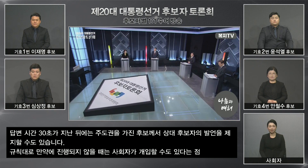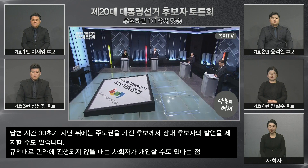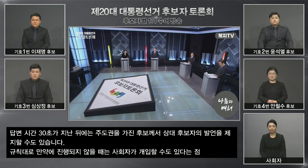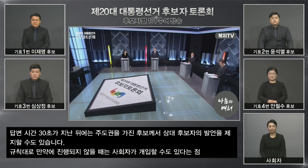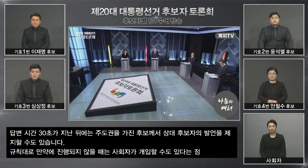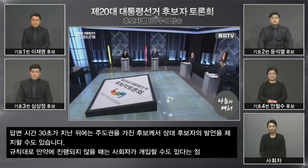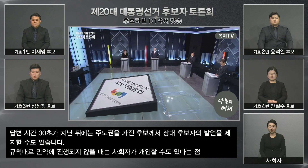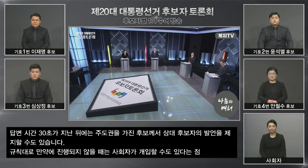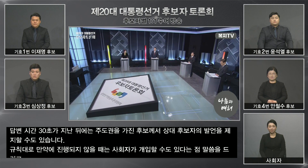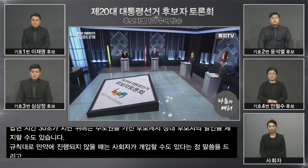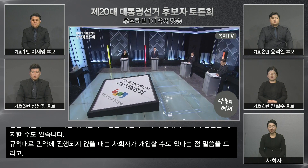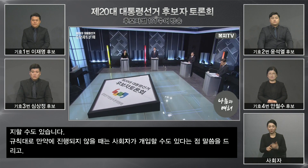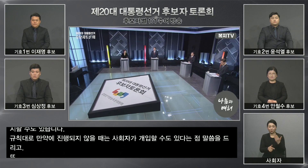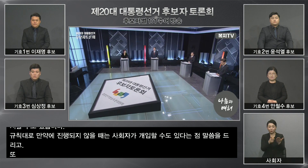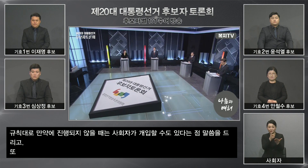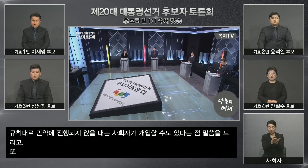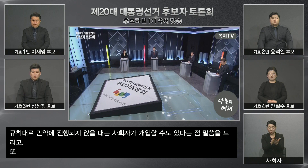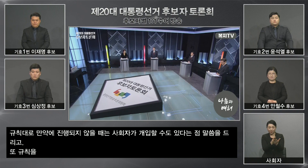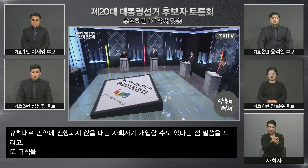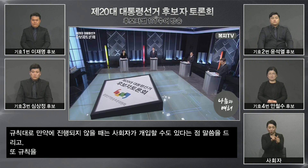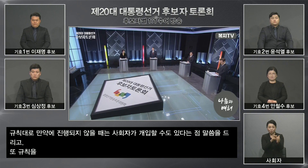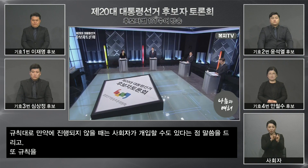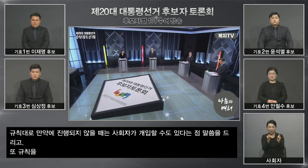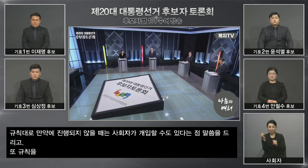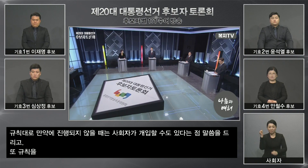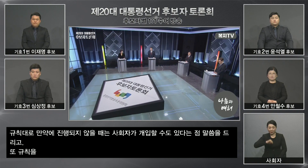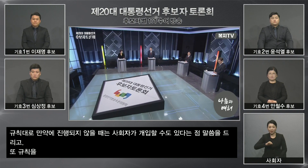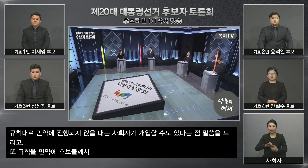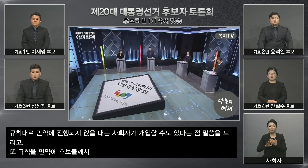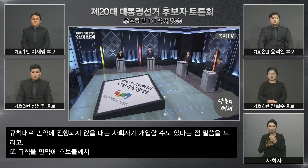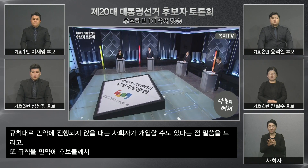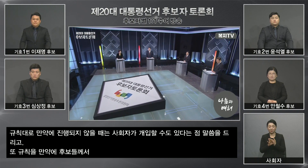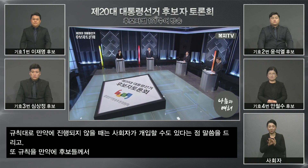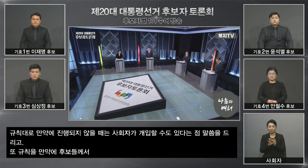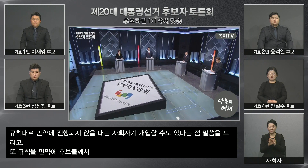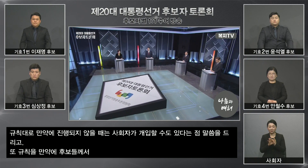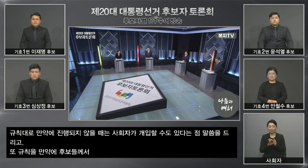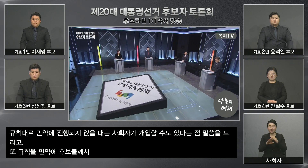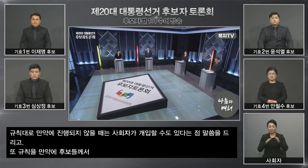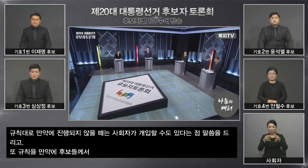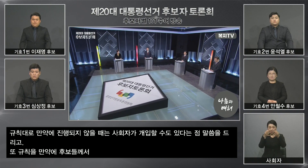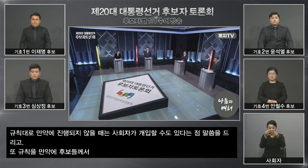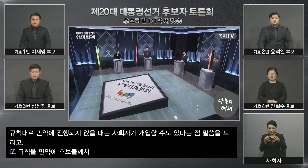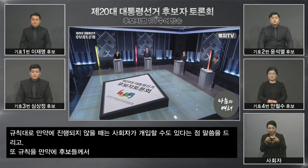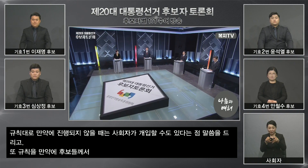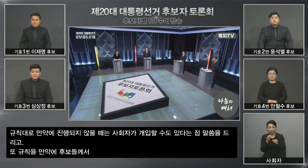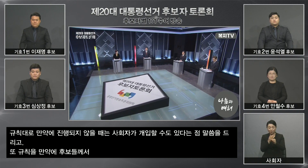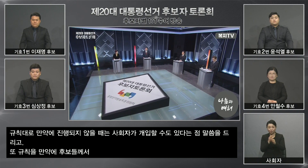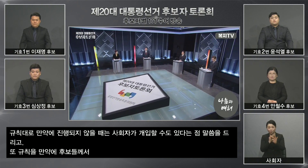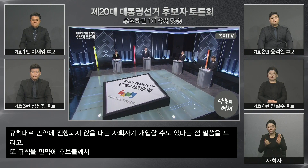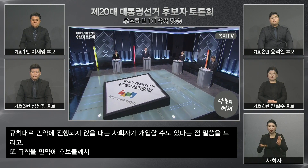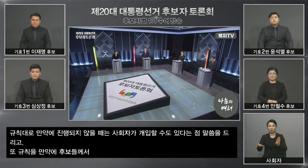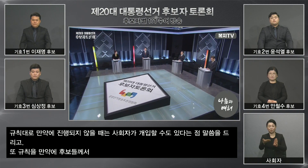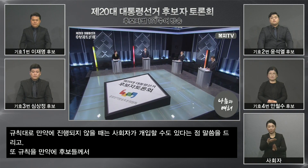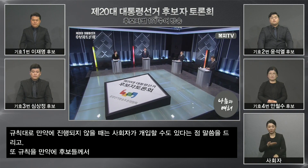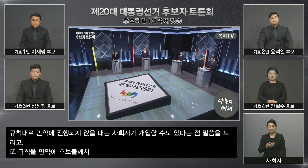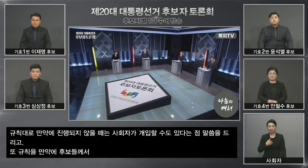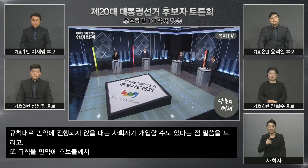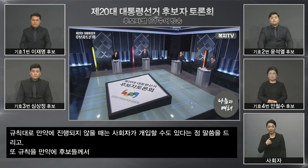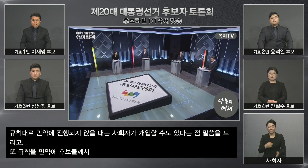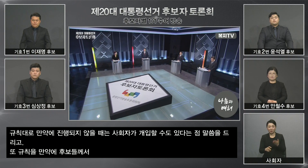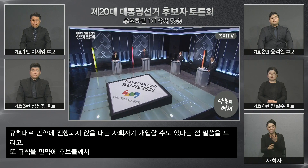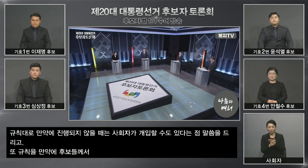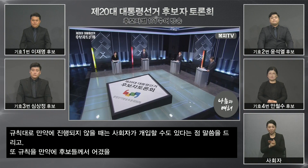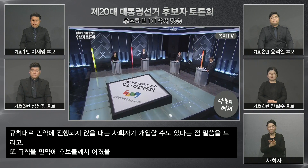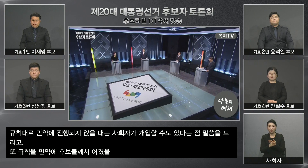만약에 후보자들께서 어겼을 경우에는 국민 여러분들께서 지금 시청하고 계십니다만 제가 위반 여부에 대해서